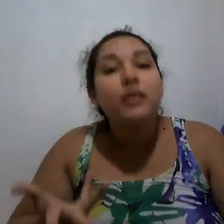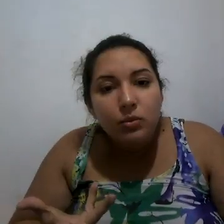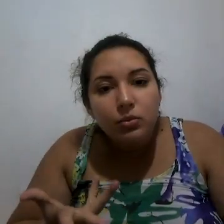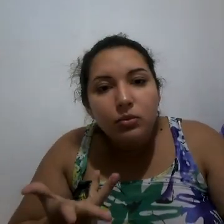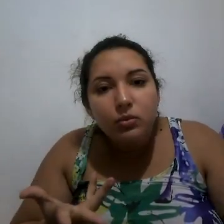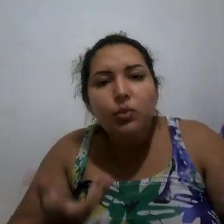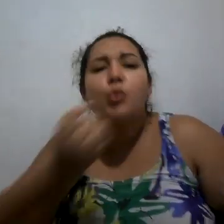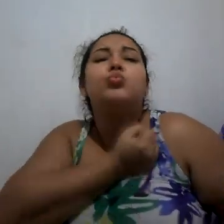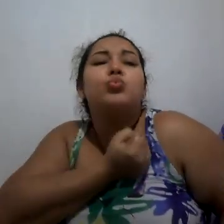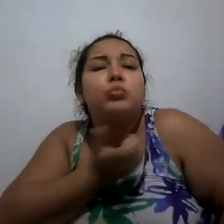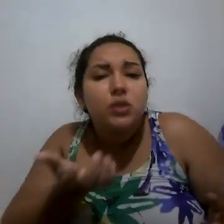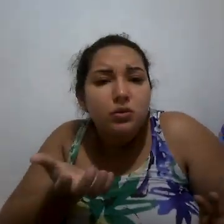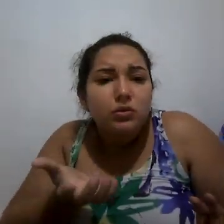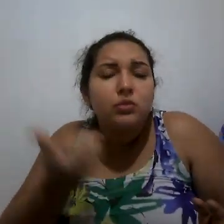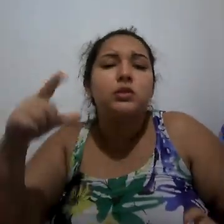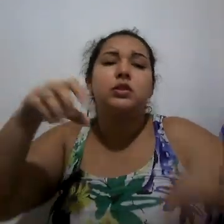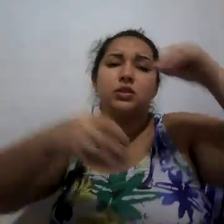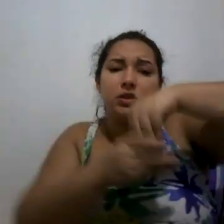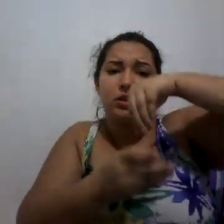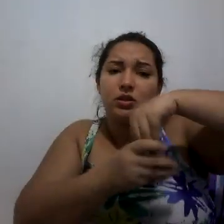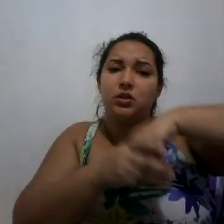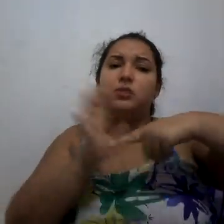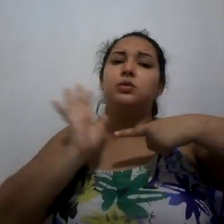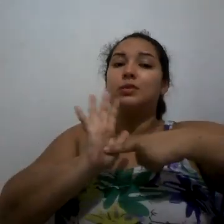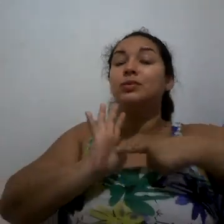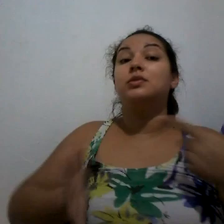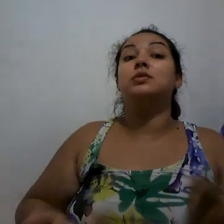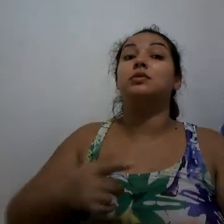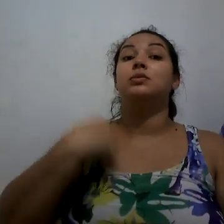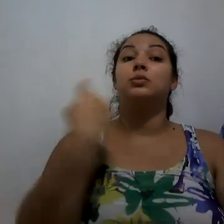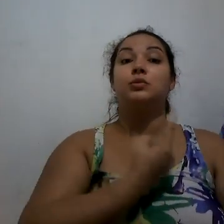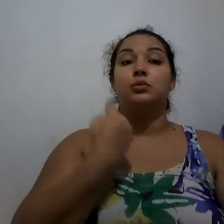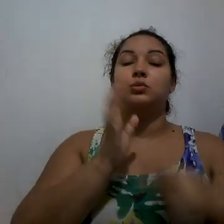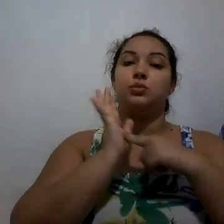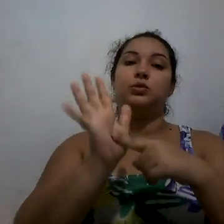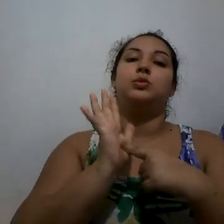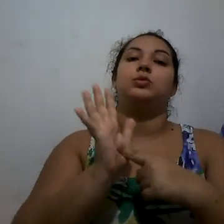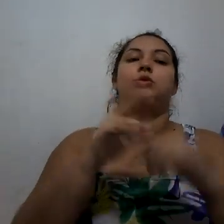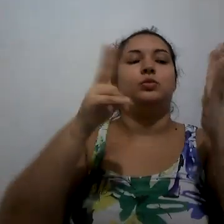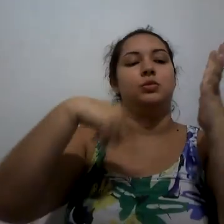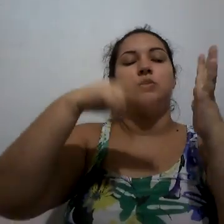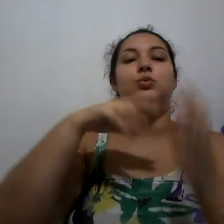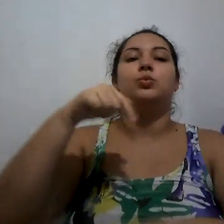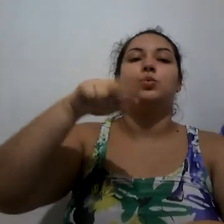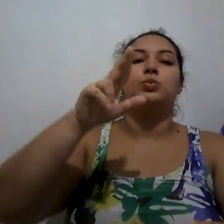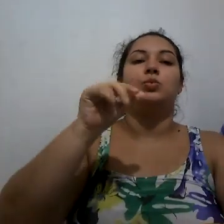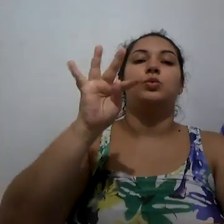componente X dentro da amostra. Então, nós usamos uma análise que seja quantitativa,